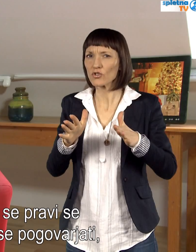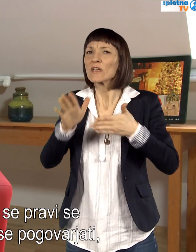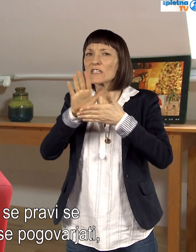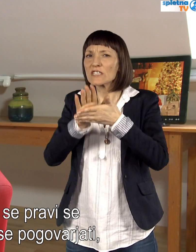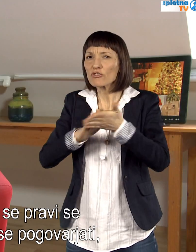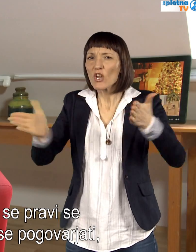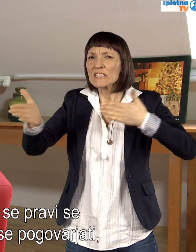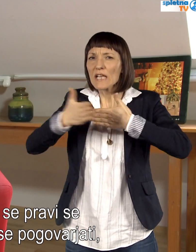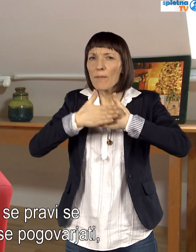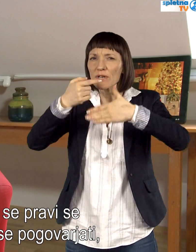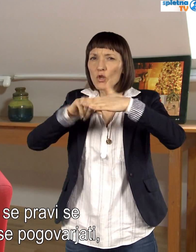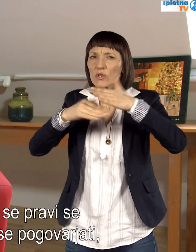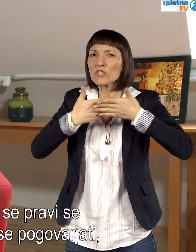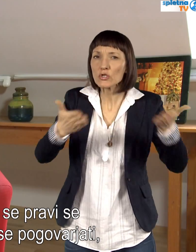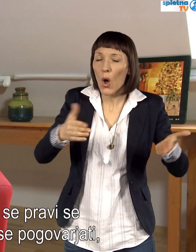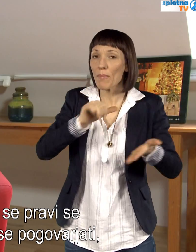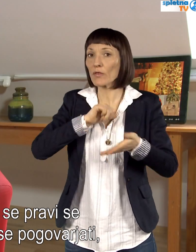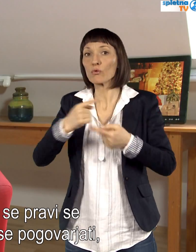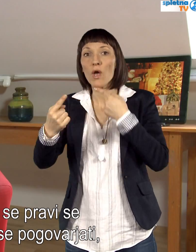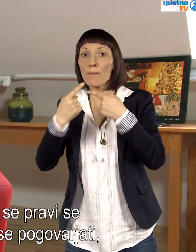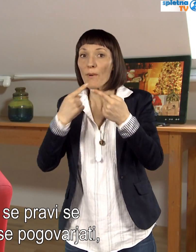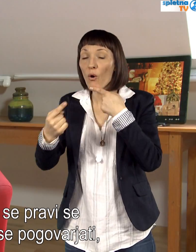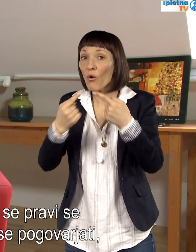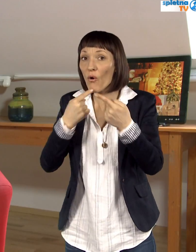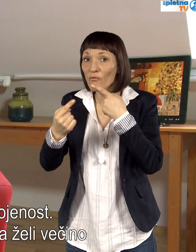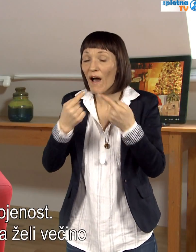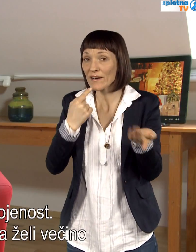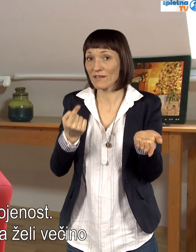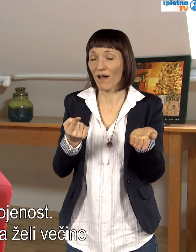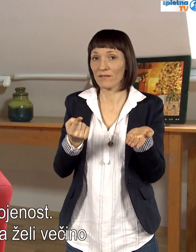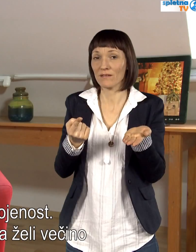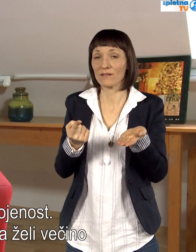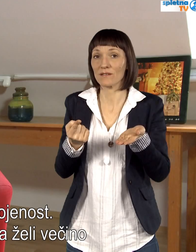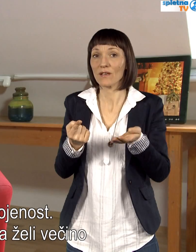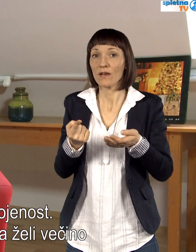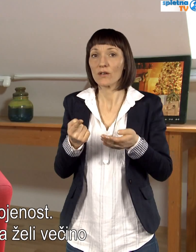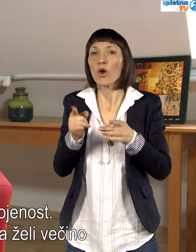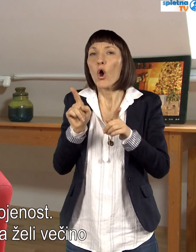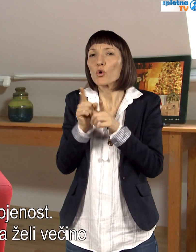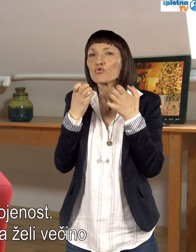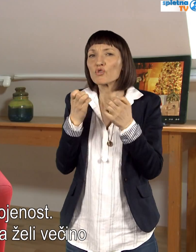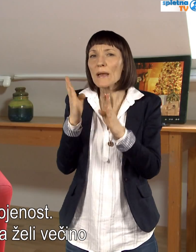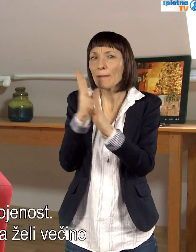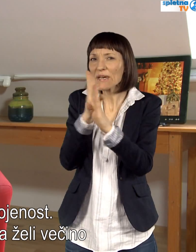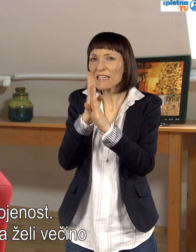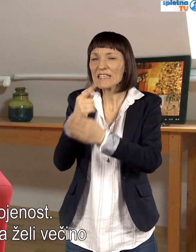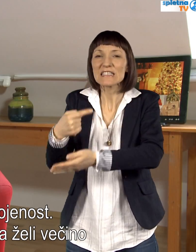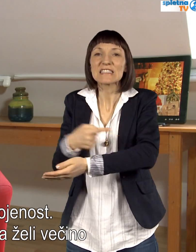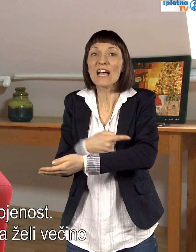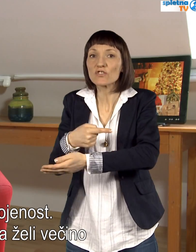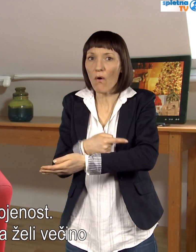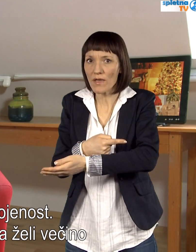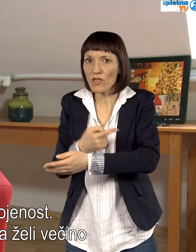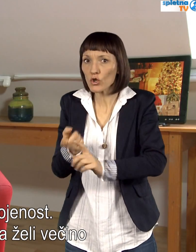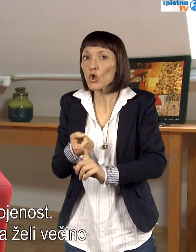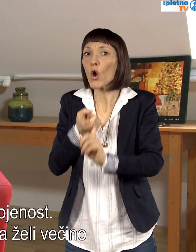Se pravi, se zapira v sobo, noče se pogovarjati, s tem tudi hoče nekako prikriti to